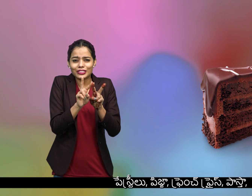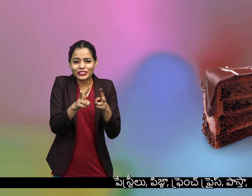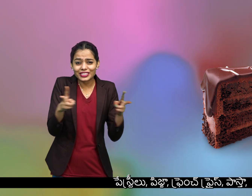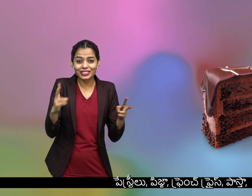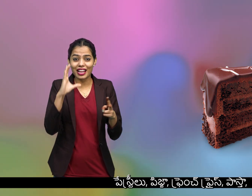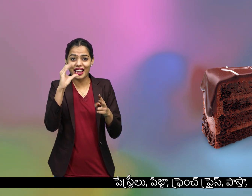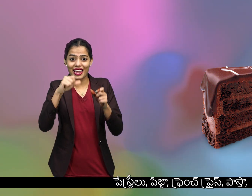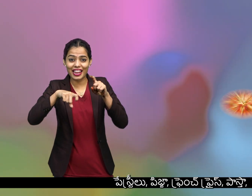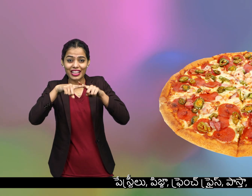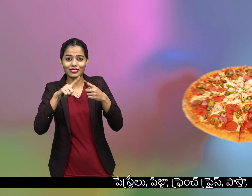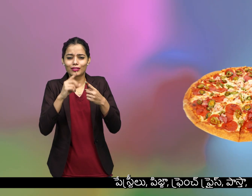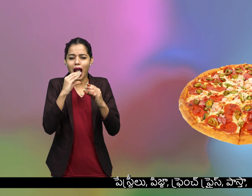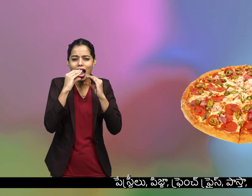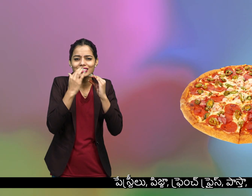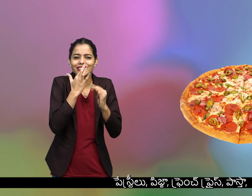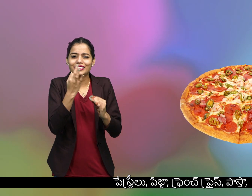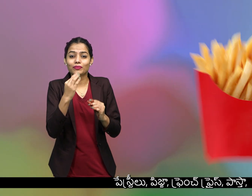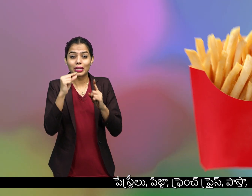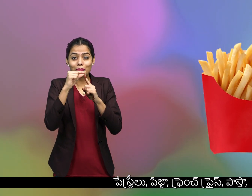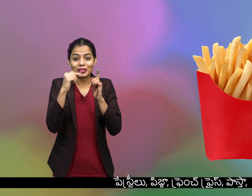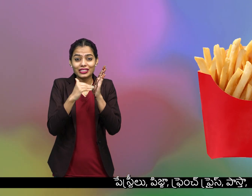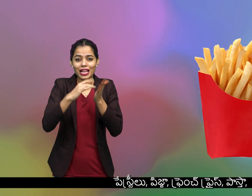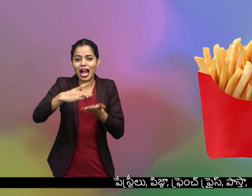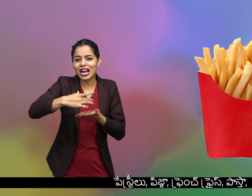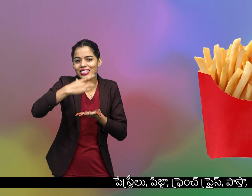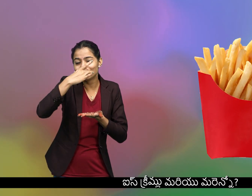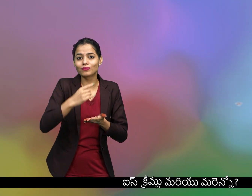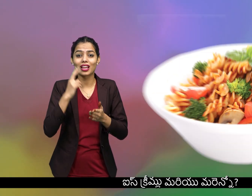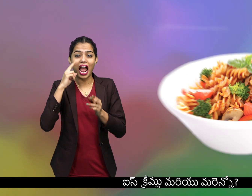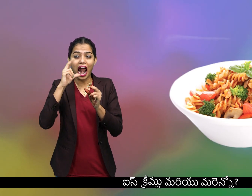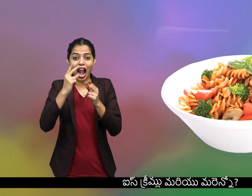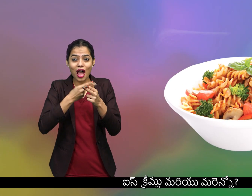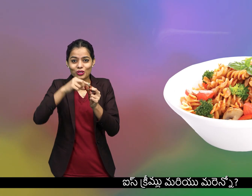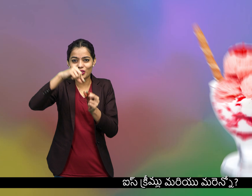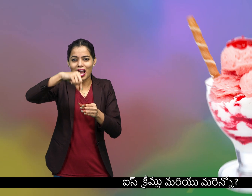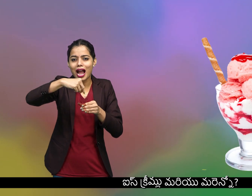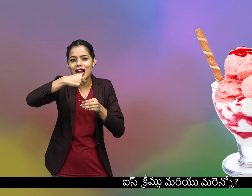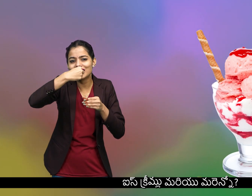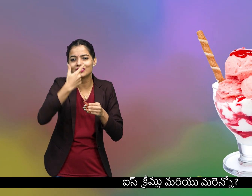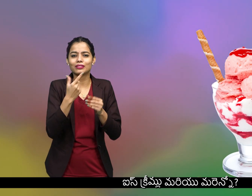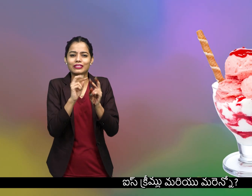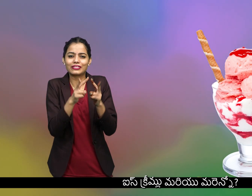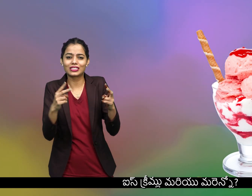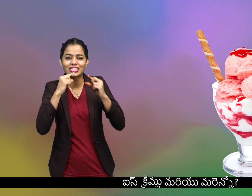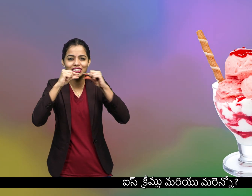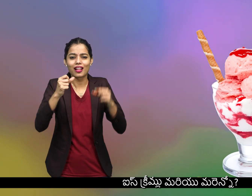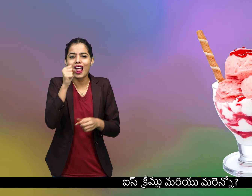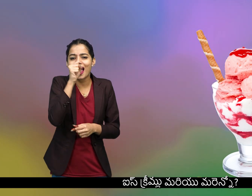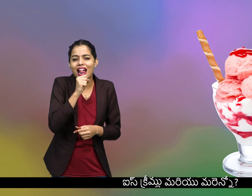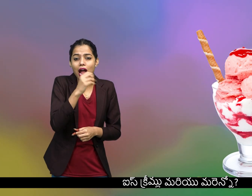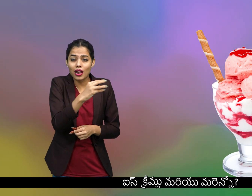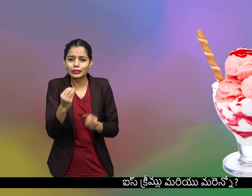పేస్ట్రీలు, పిజ్జా, ఫ్రెంచ్ ఫ్రైస్, పాస్తా, ఐస్ క్రీంలు మరియు